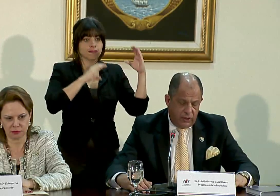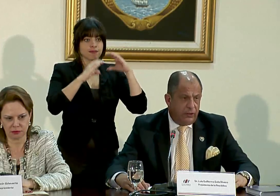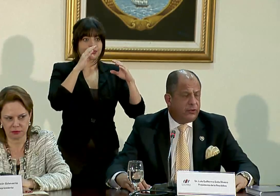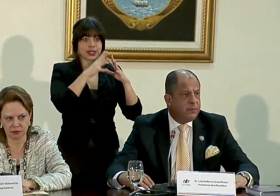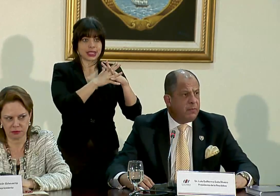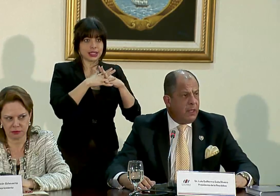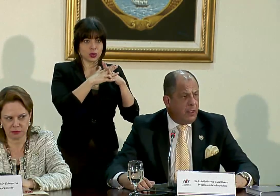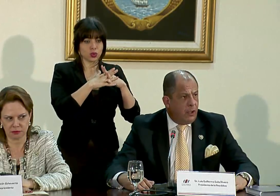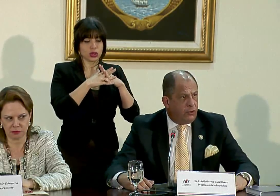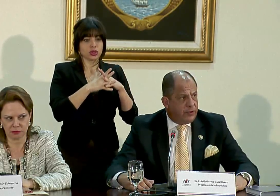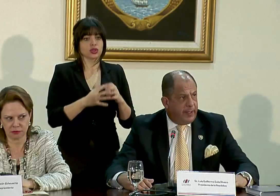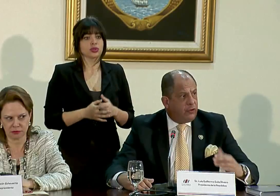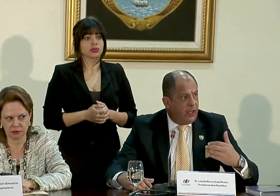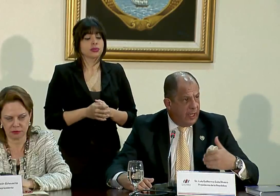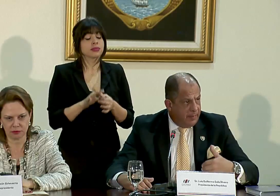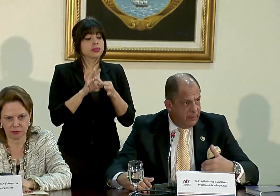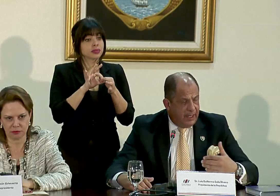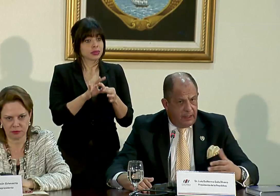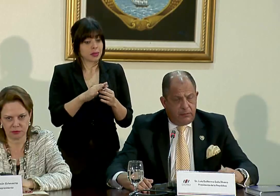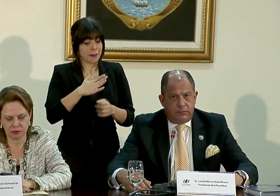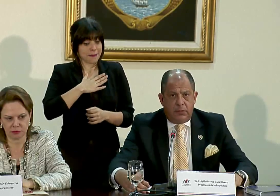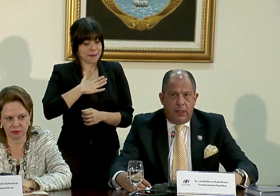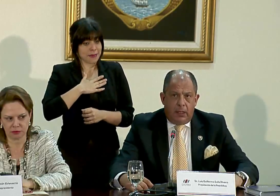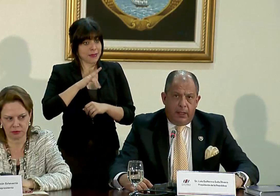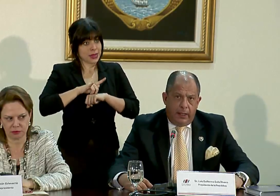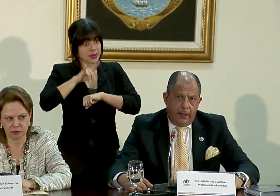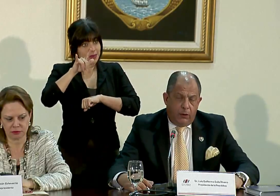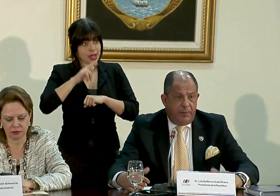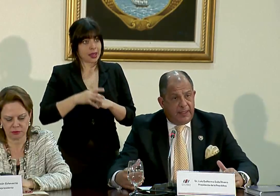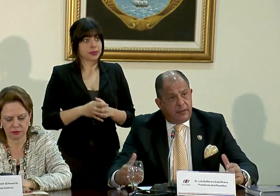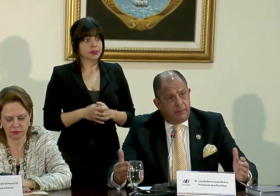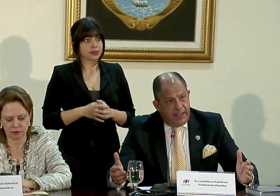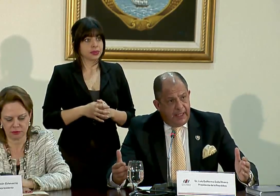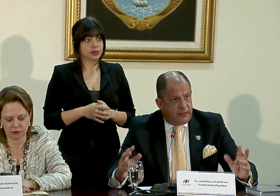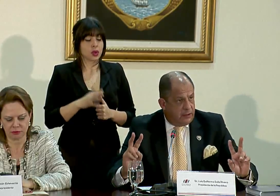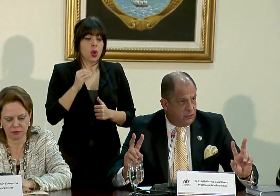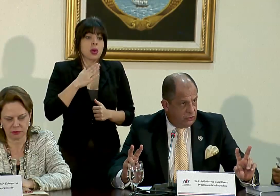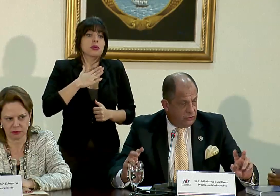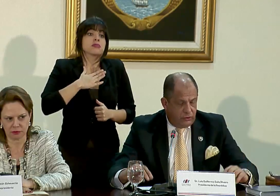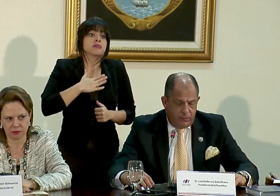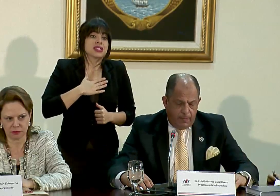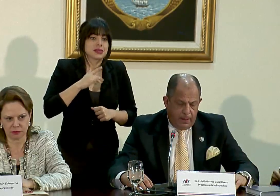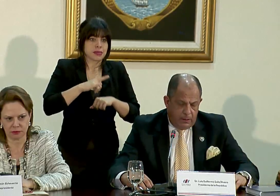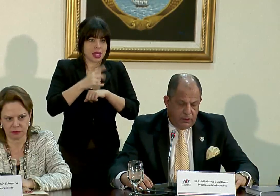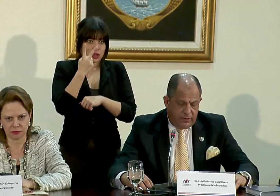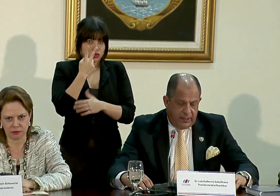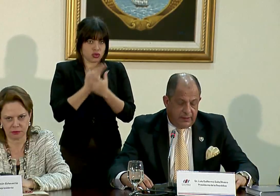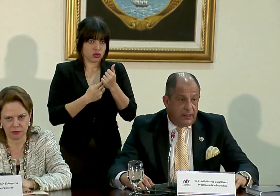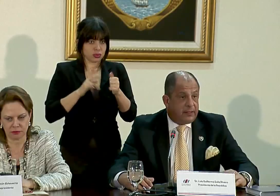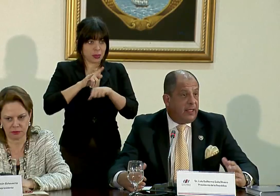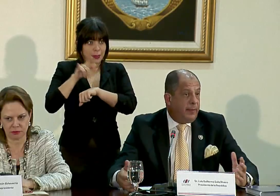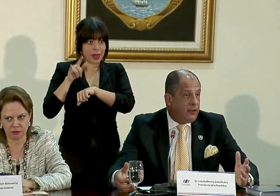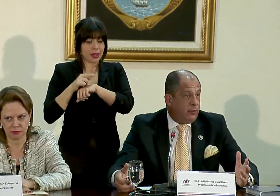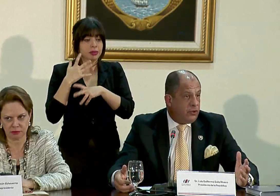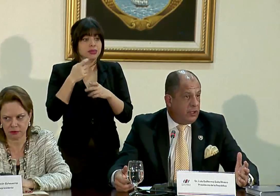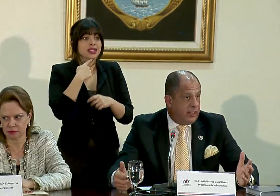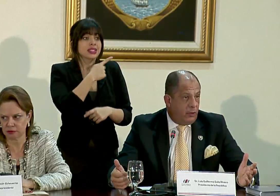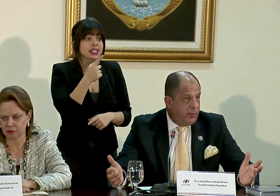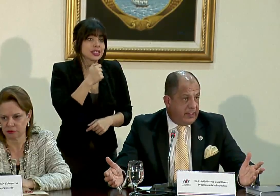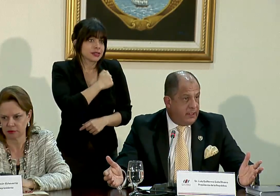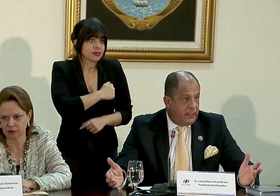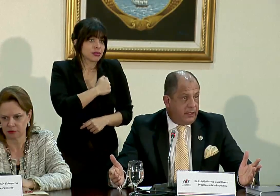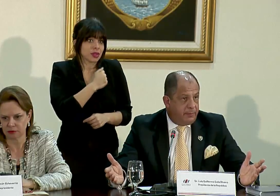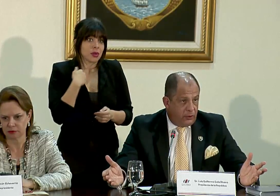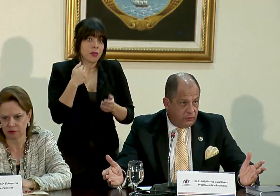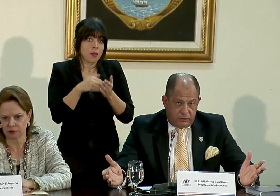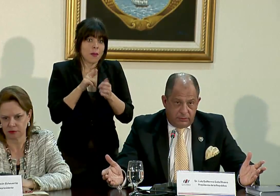los Estados Unidos. Con respecto a mi viaje, o mis viajes, estos dos, yo quisiera decirles que lamento mucho tener